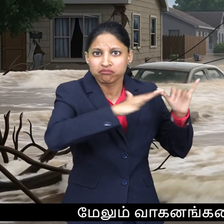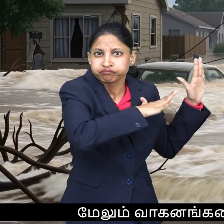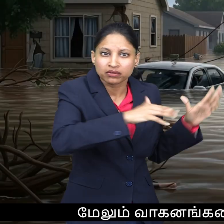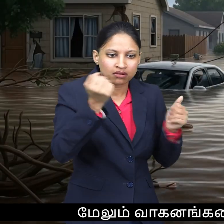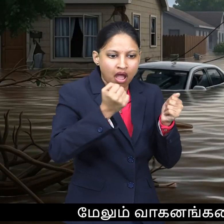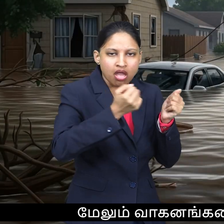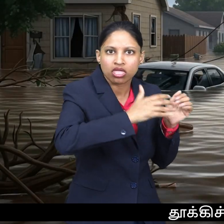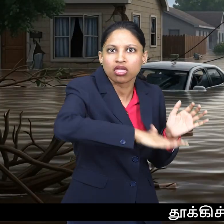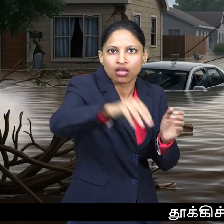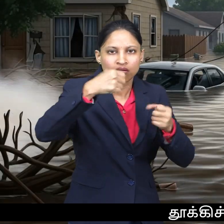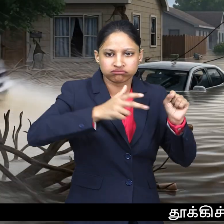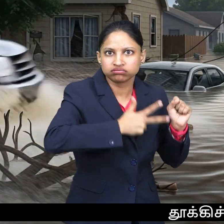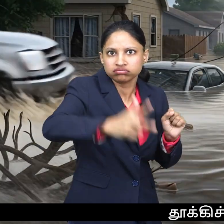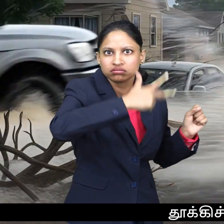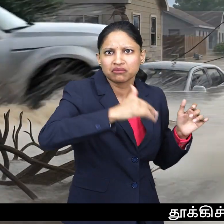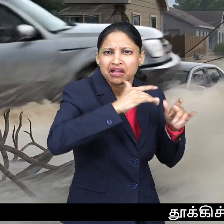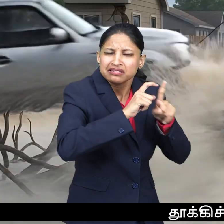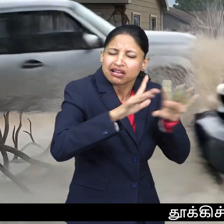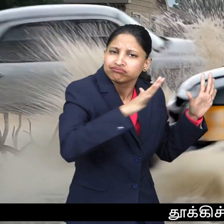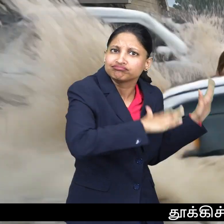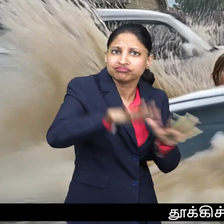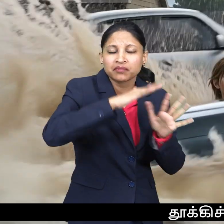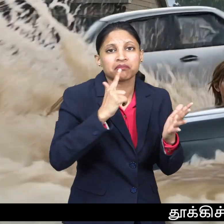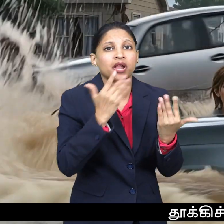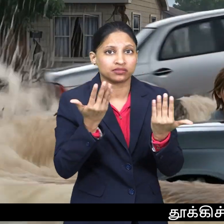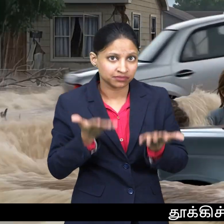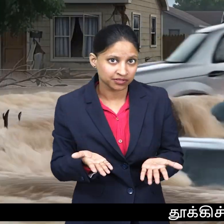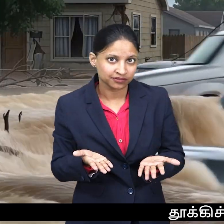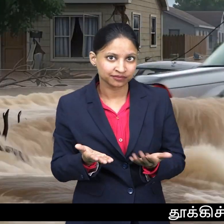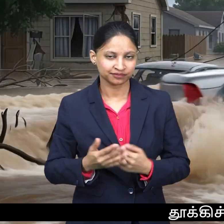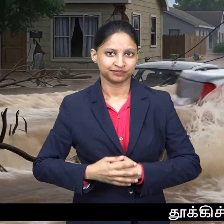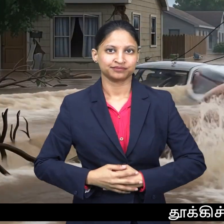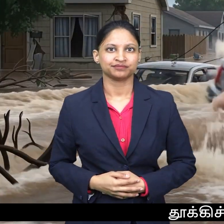வாகனங்களை சறுக்க செய்யலாம் அல்லது தூக்கி செல்லலாம்.